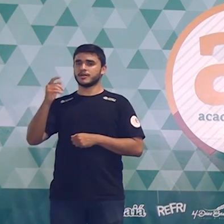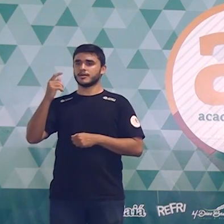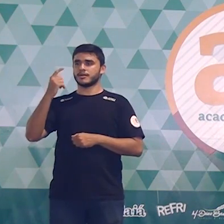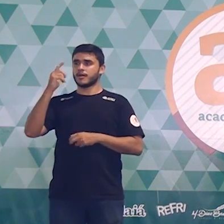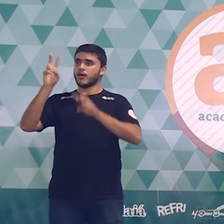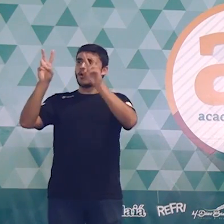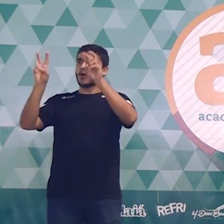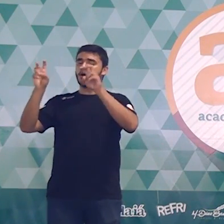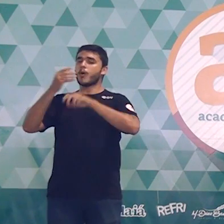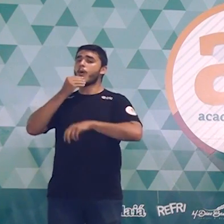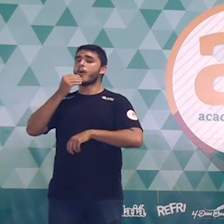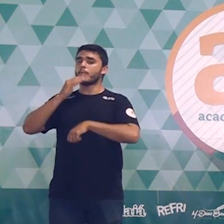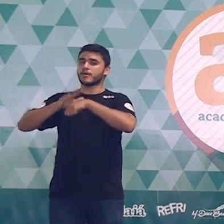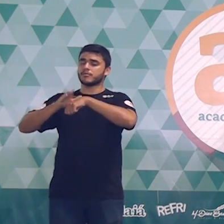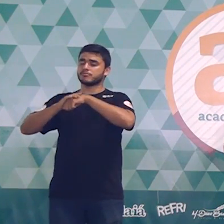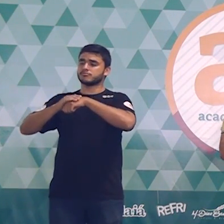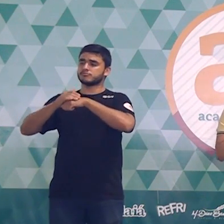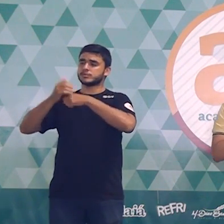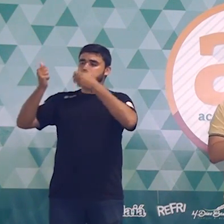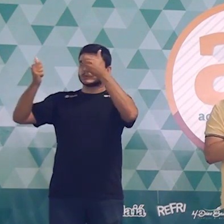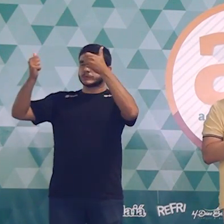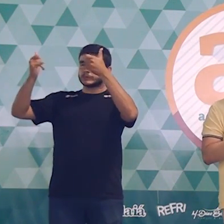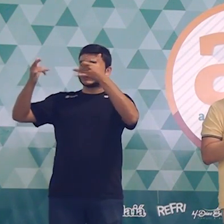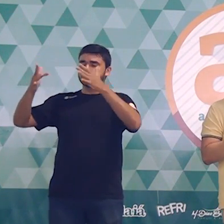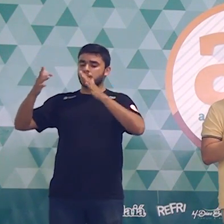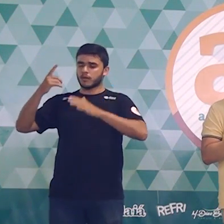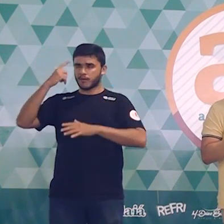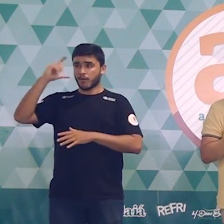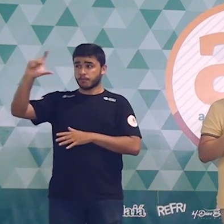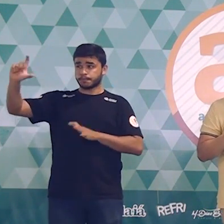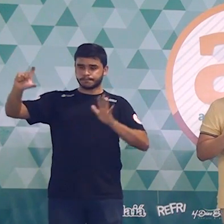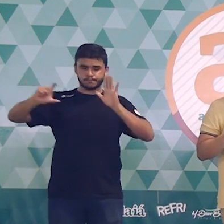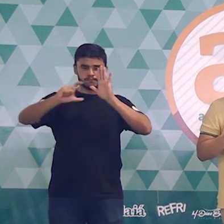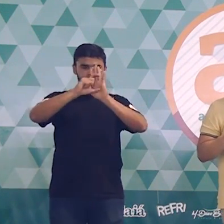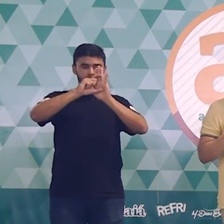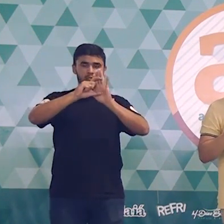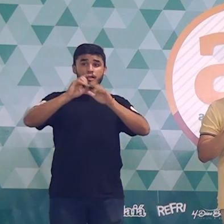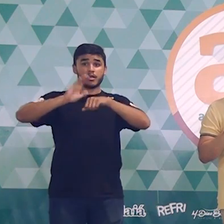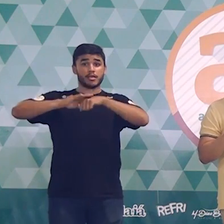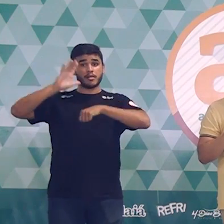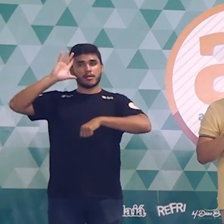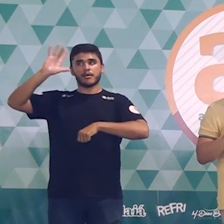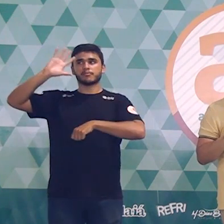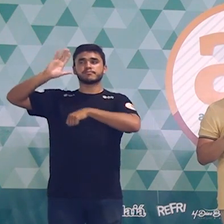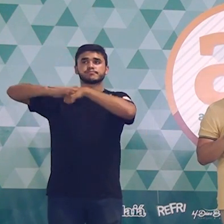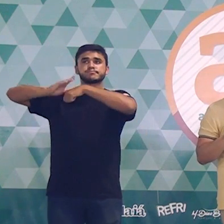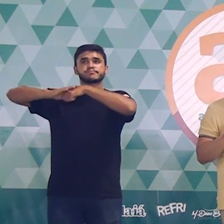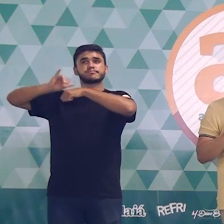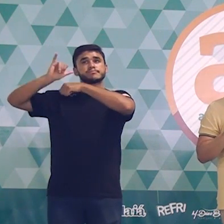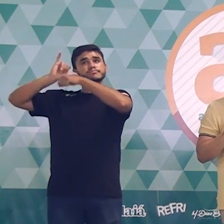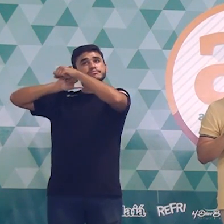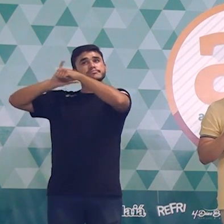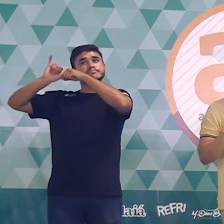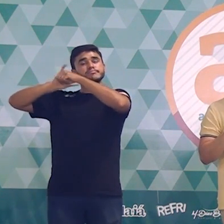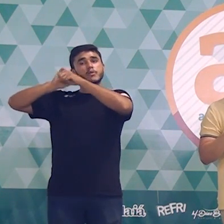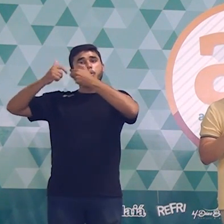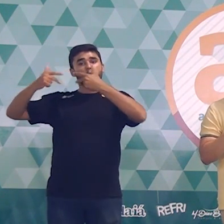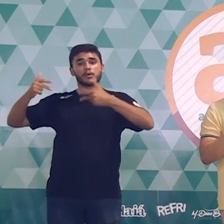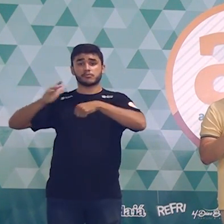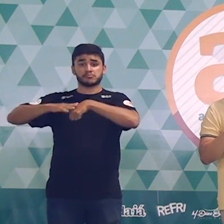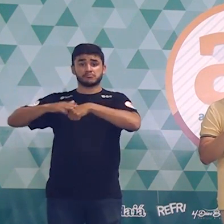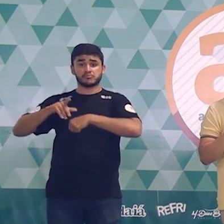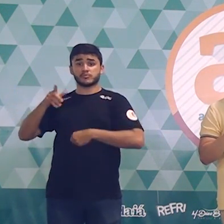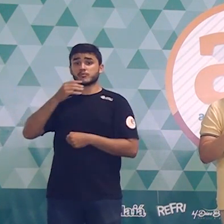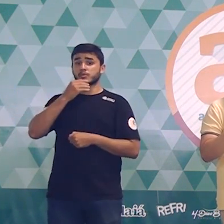entrar no senso comum, por ele ser muito utilizado? Olha, o corretor, ele não vai julgar na tua redação se o pensamento